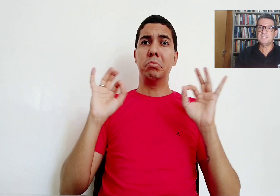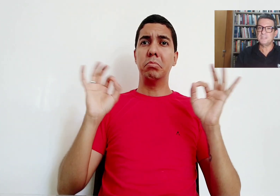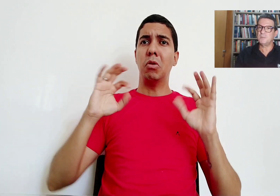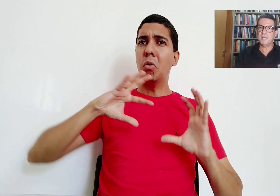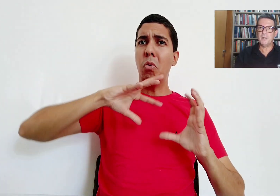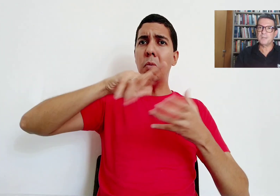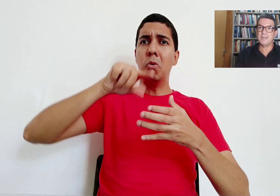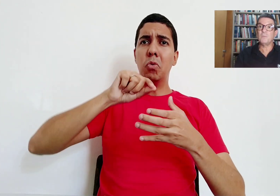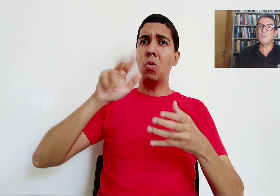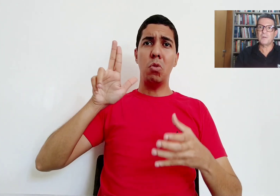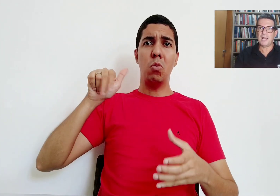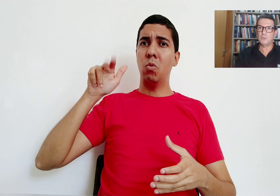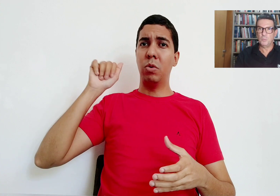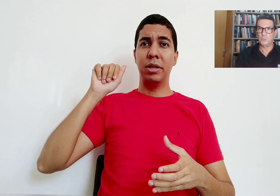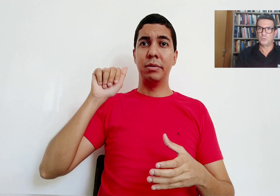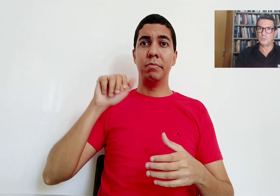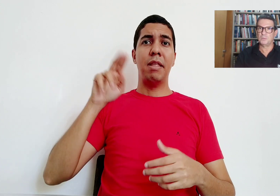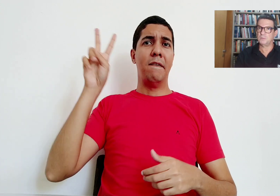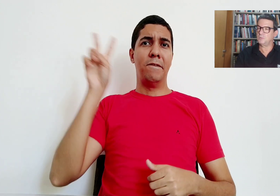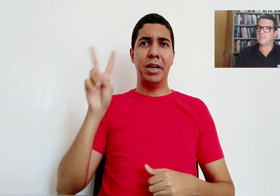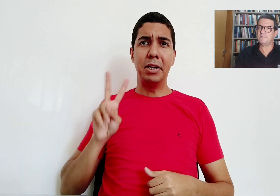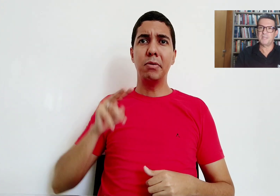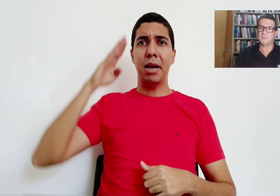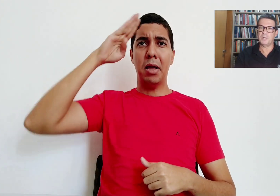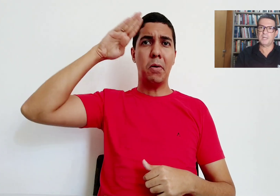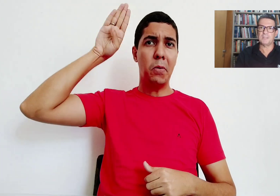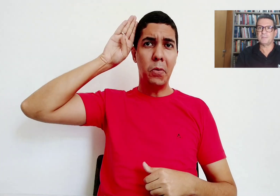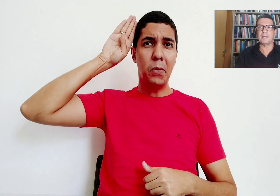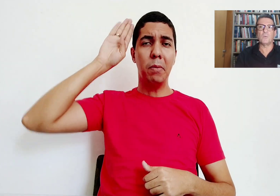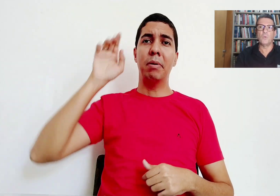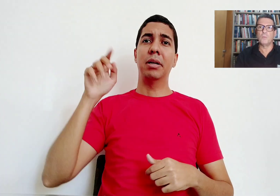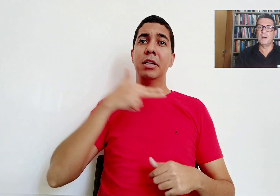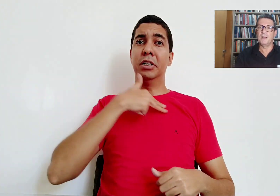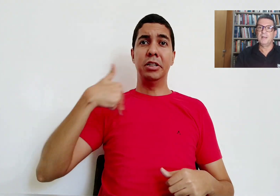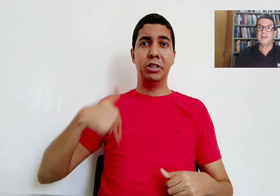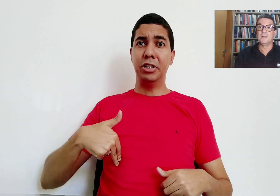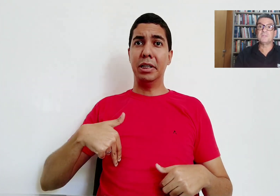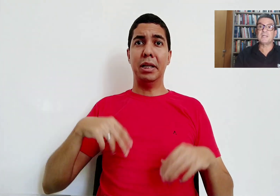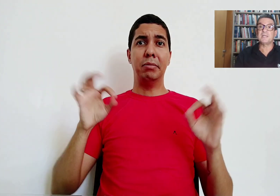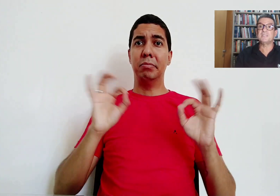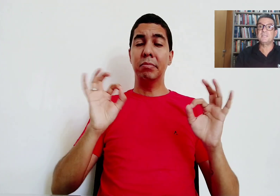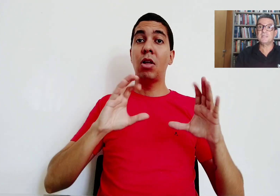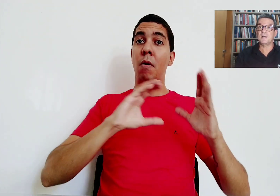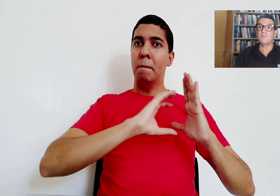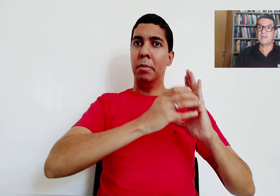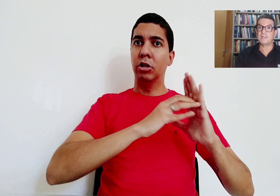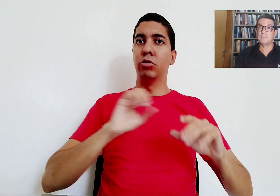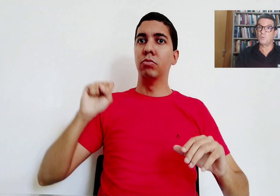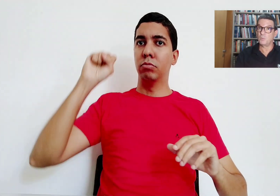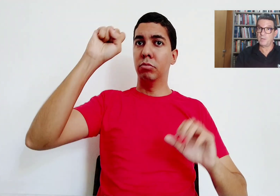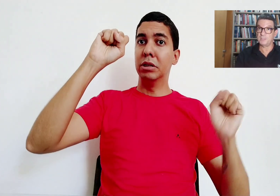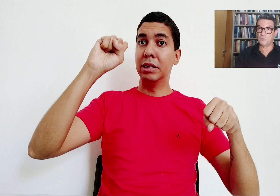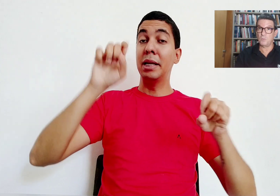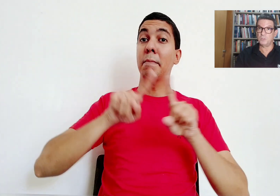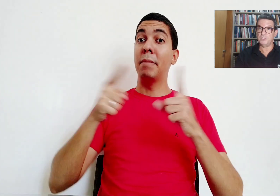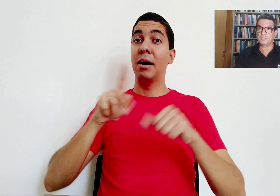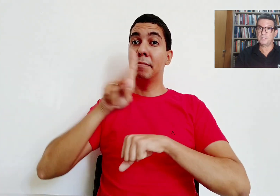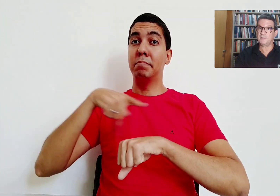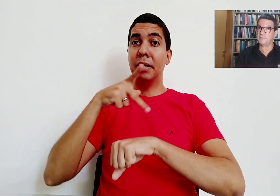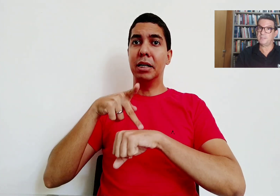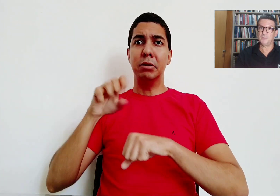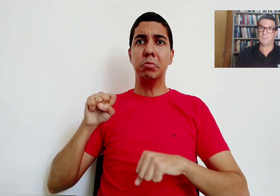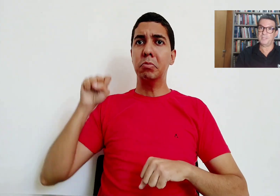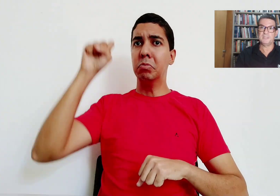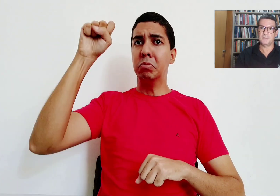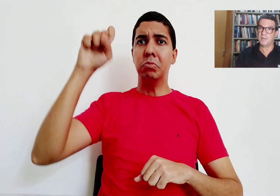nem existiu em nenhum lugar do mundo. Não está na Venezuela, não está em Cuba, não está na China, que é governada por um partido